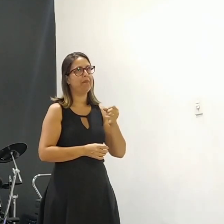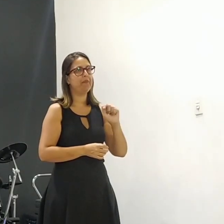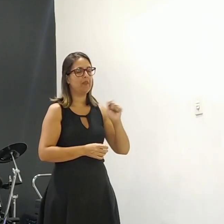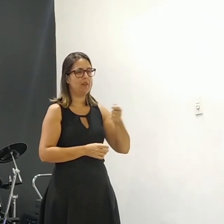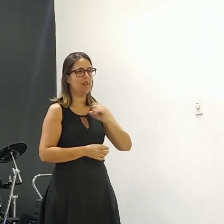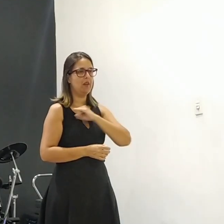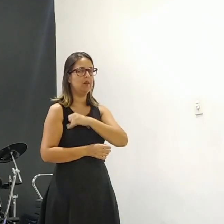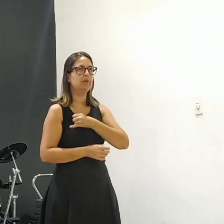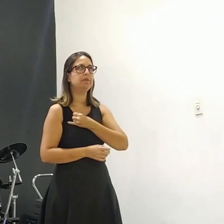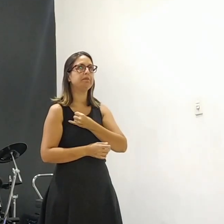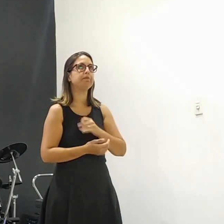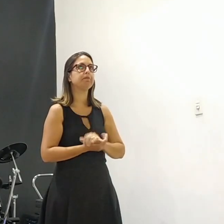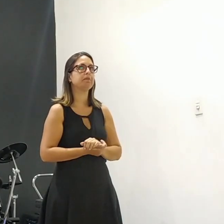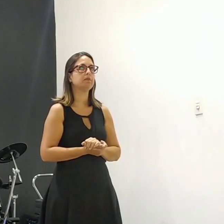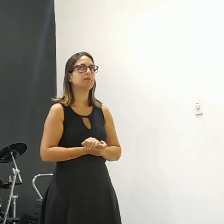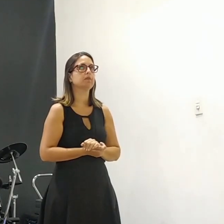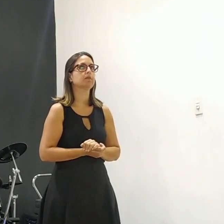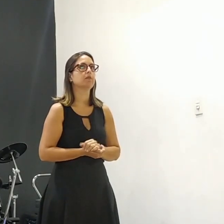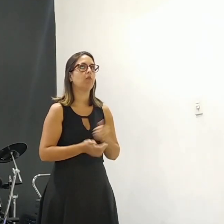Vai lá comigo.